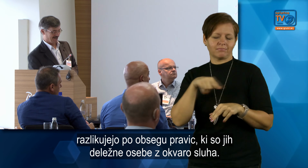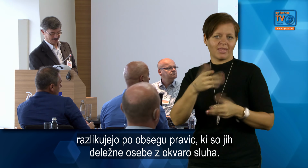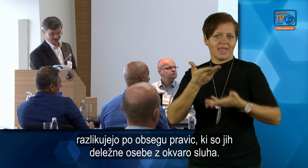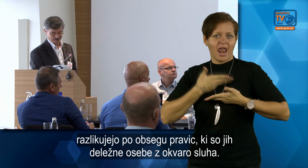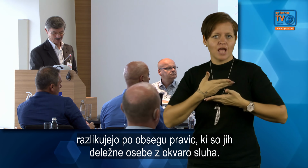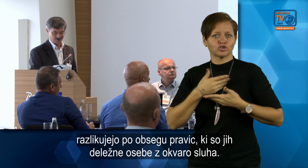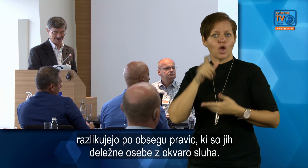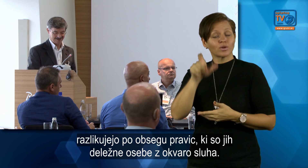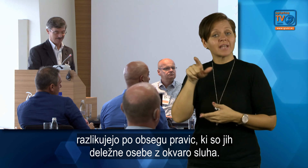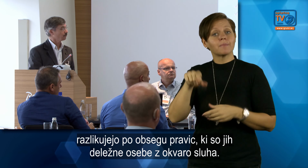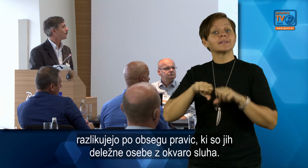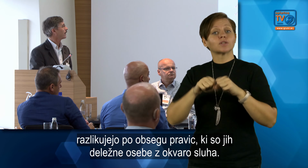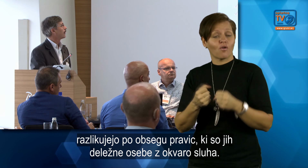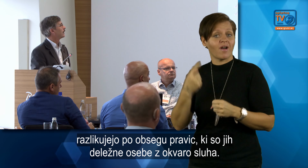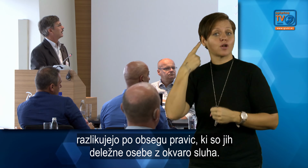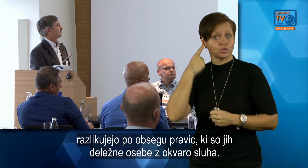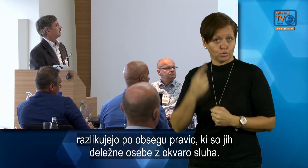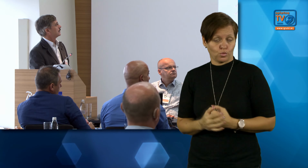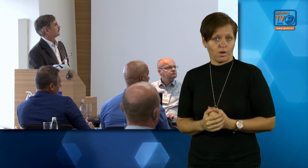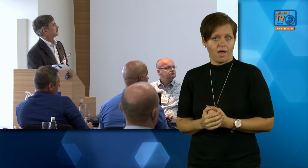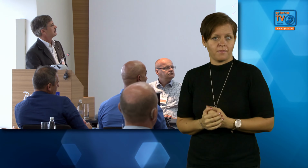jih deležne osebe z okvaro sluha.